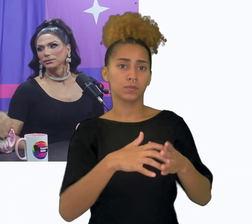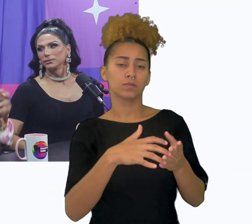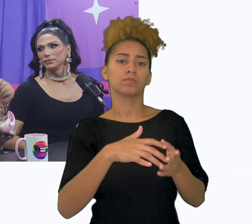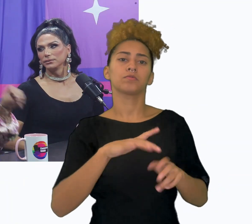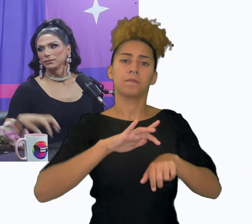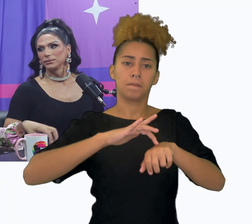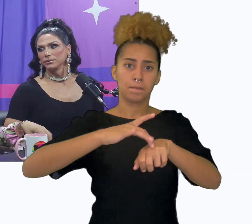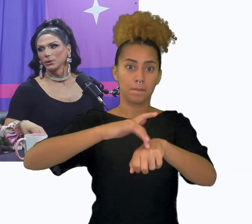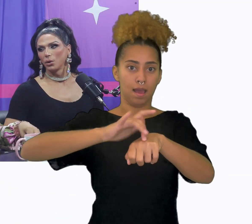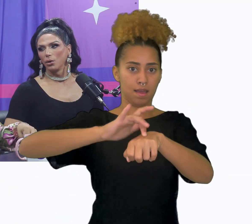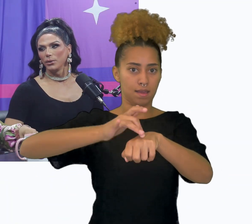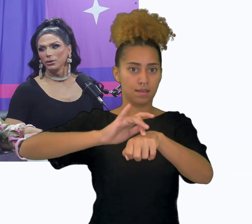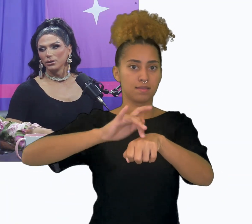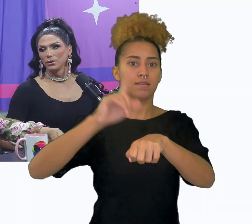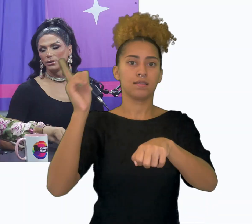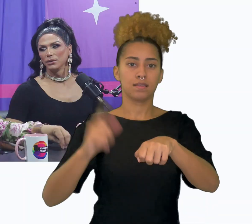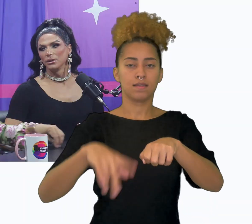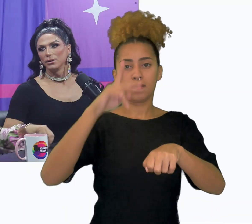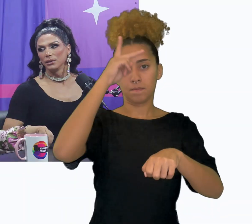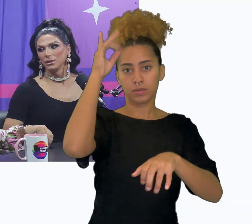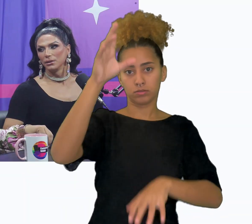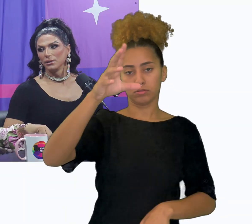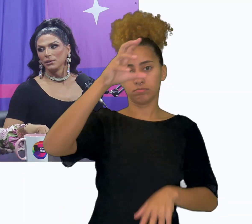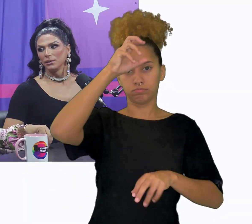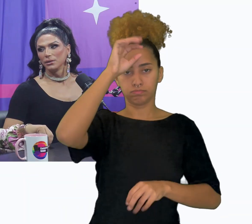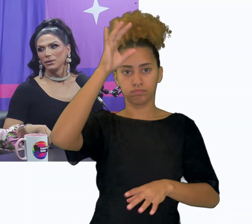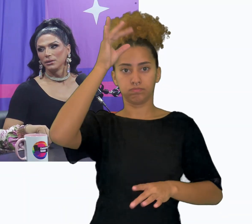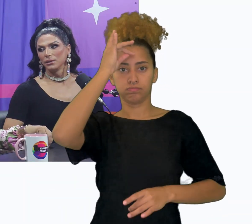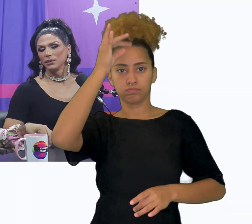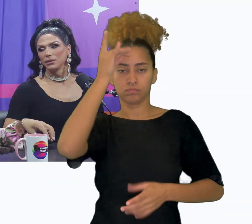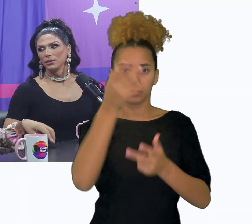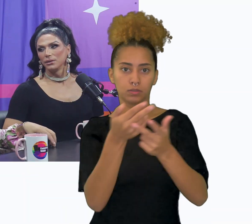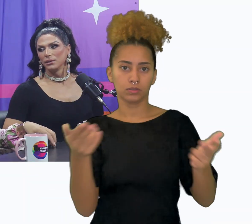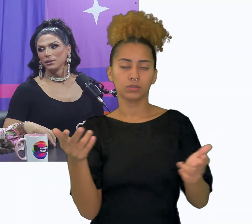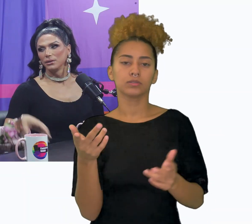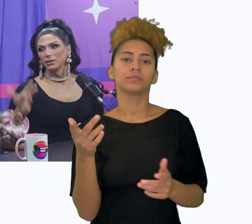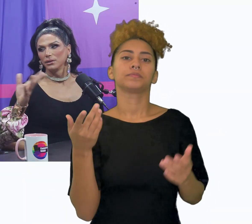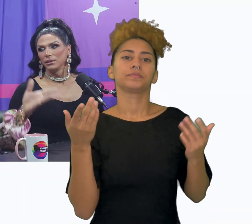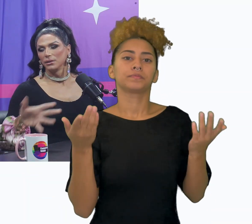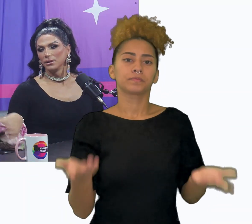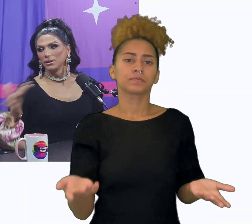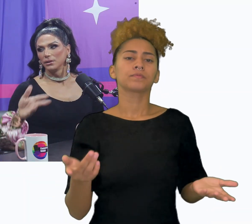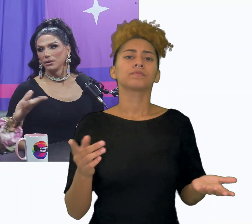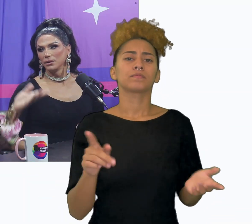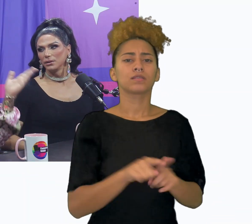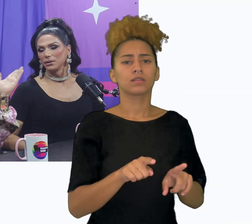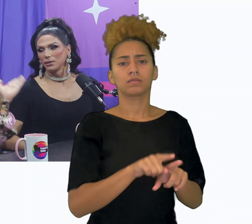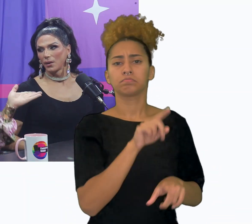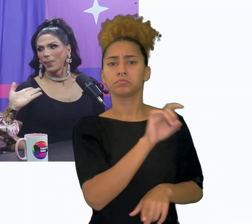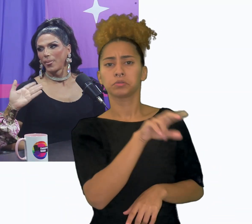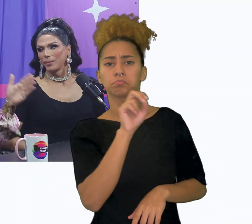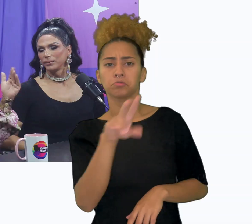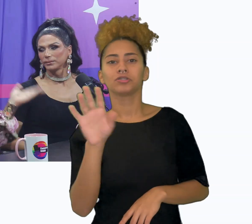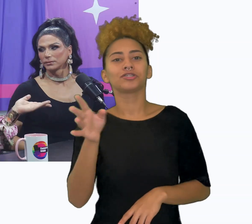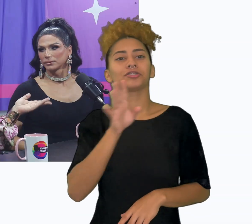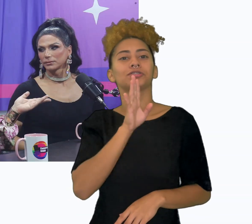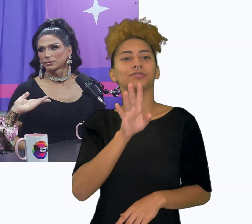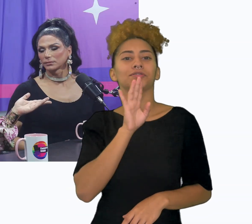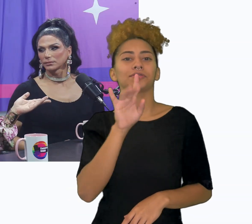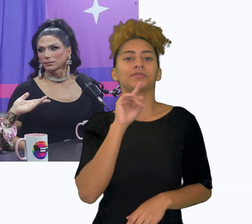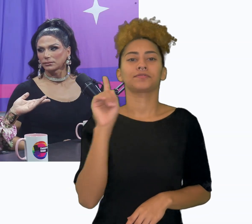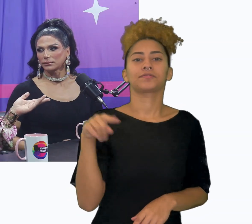bailarinos, com transformistas que dançavam, que eram bailarinos. E aí, como todo mundo já conhecia elas como